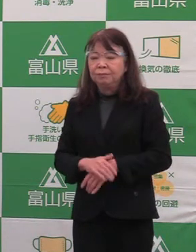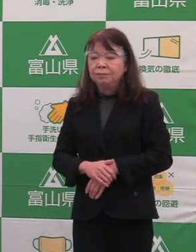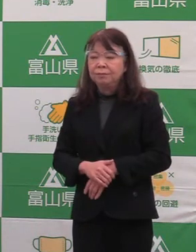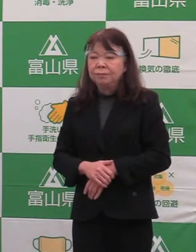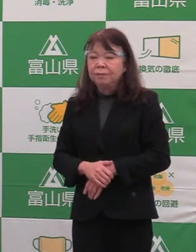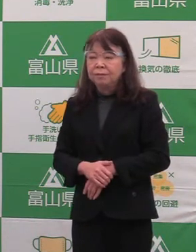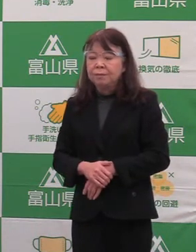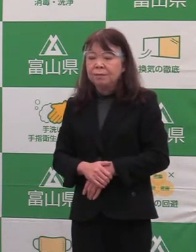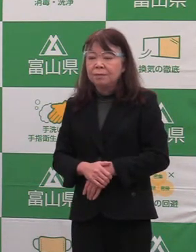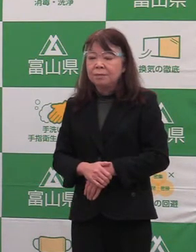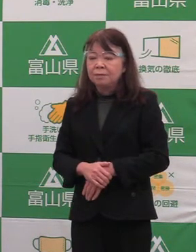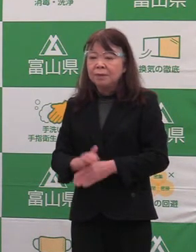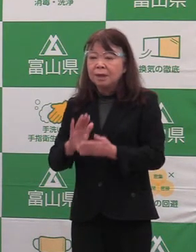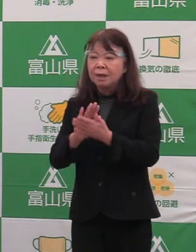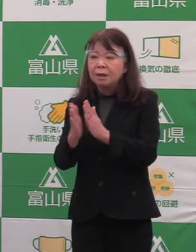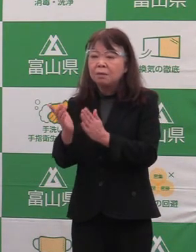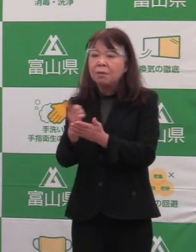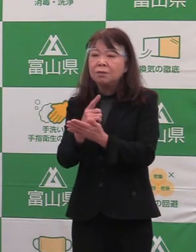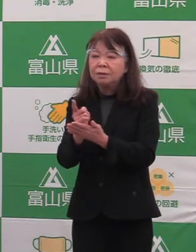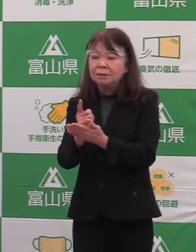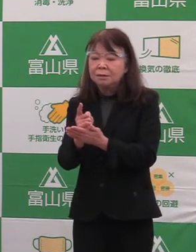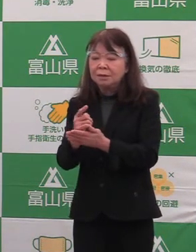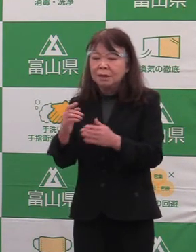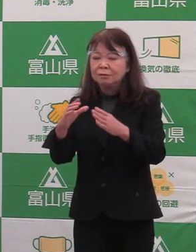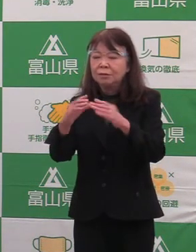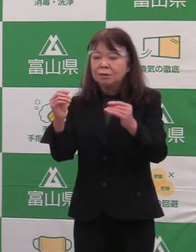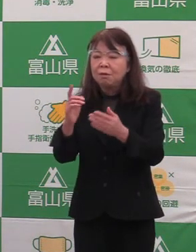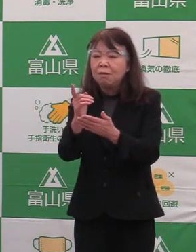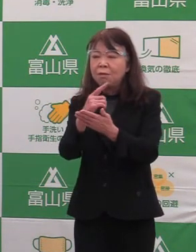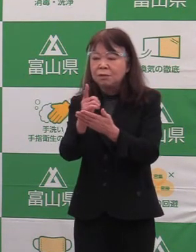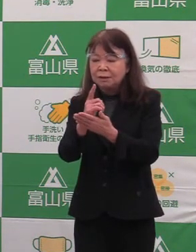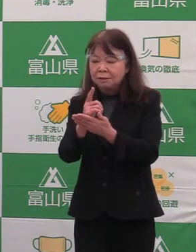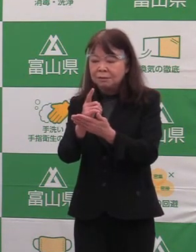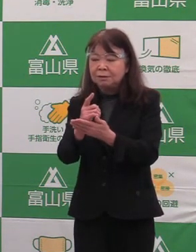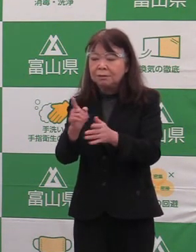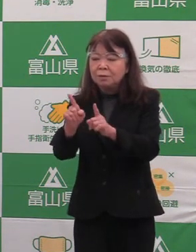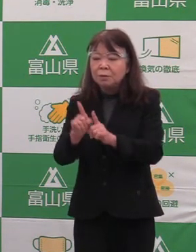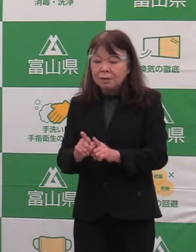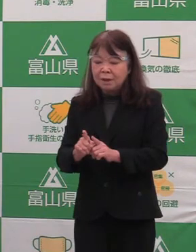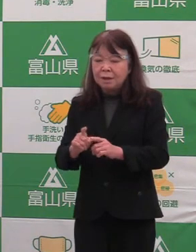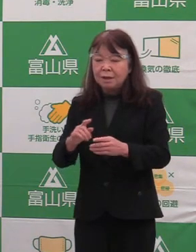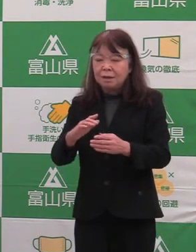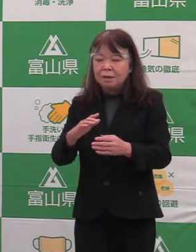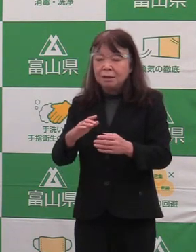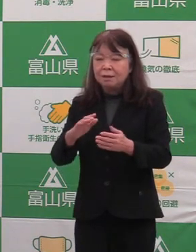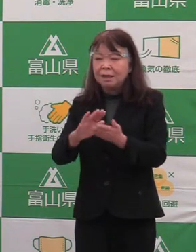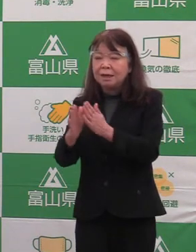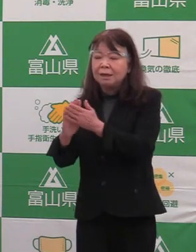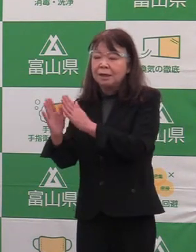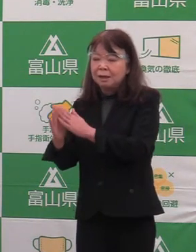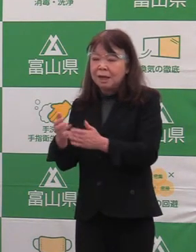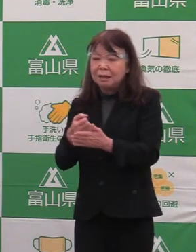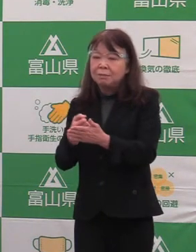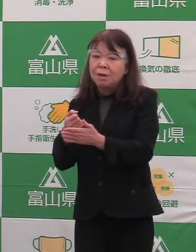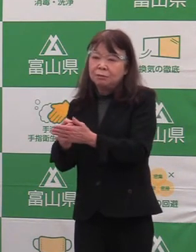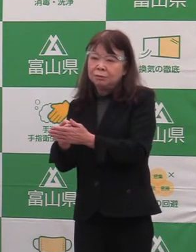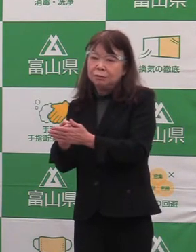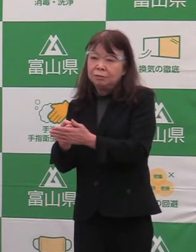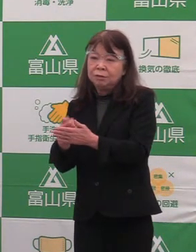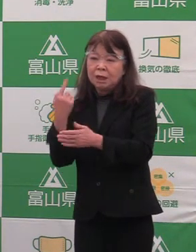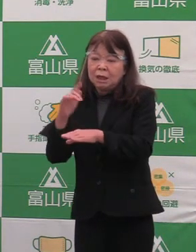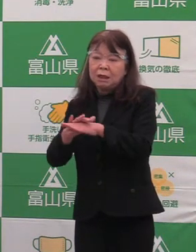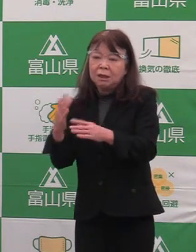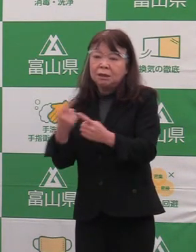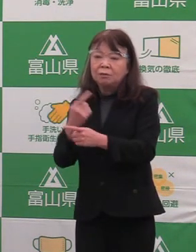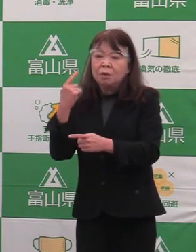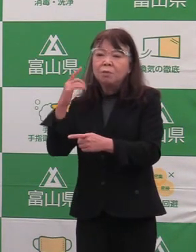としてあの各都道府県の知事が基本を決めるということになるとは思うんですけれども、ある程度明確な基準を示